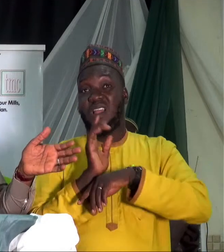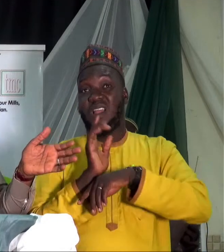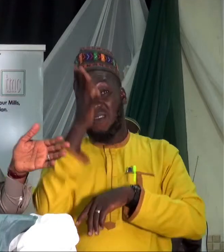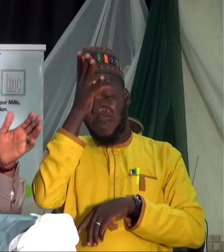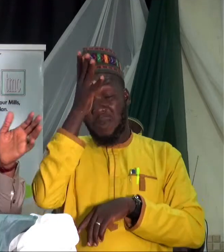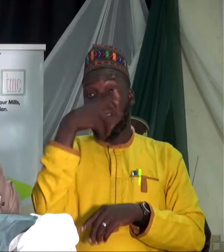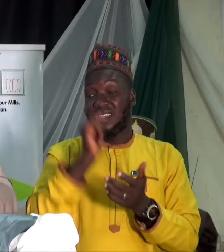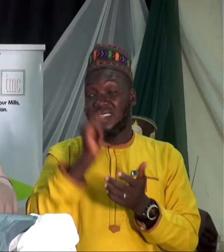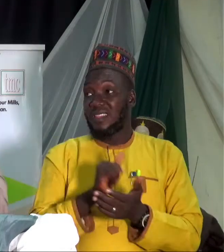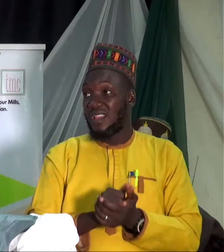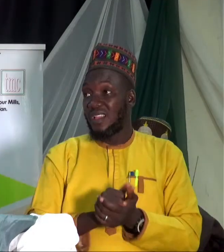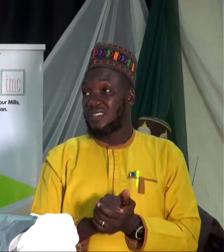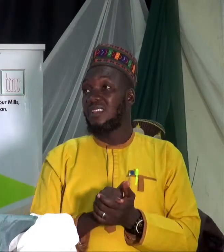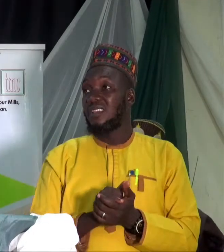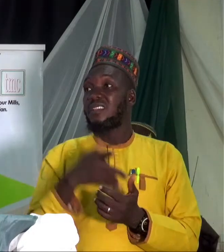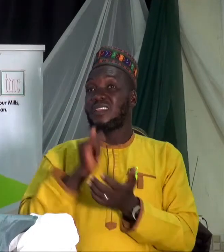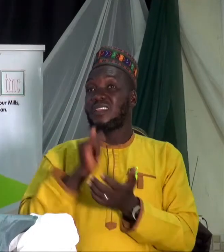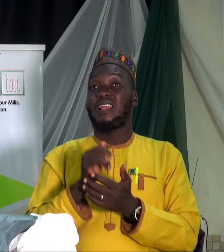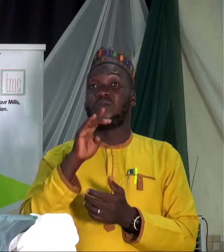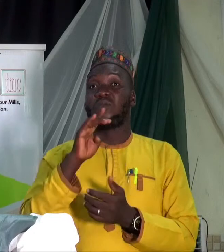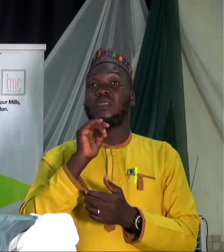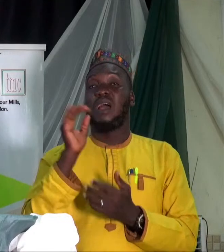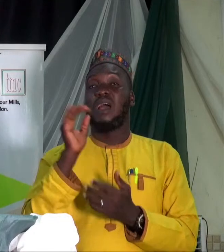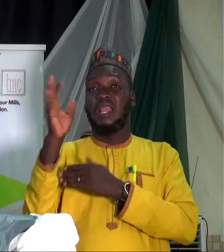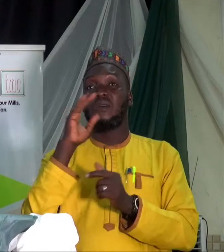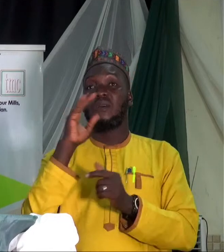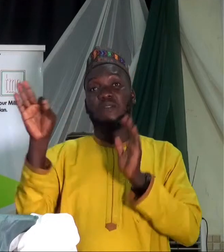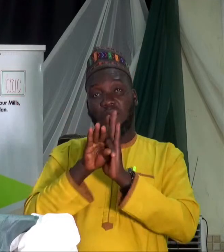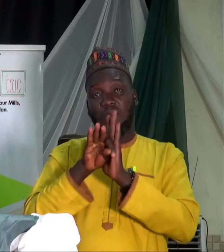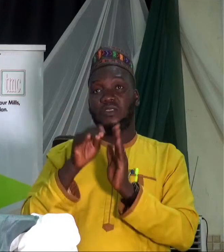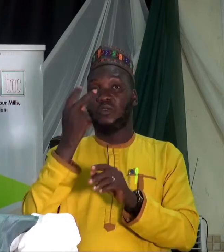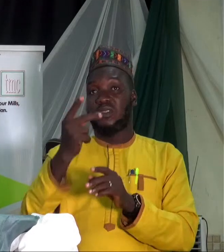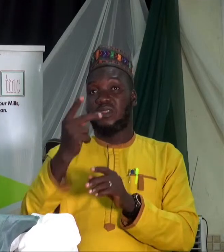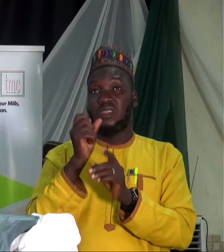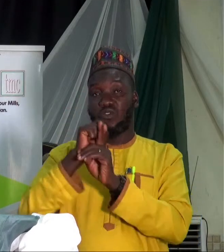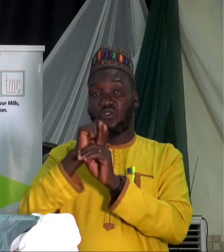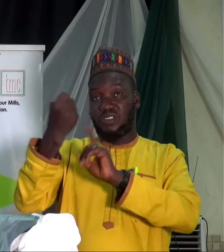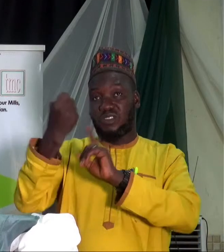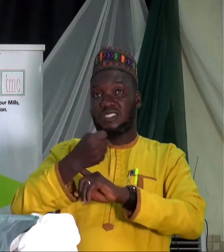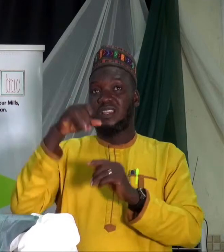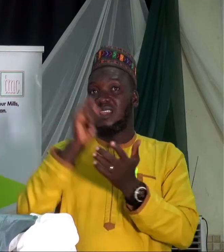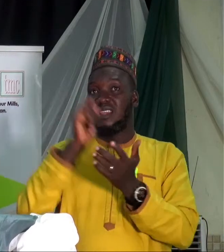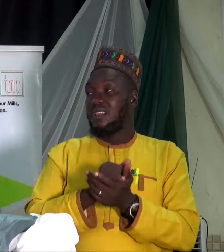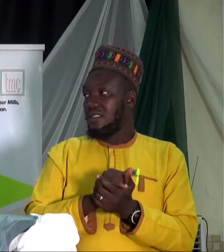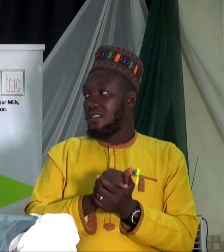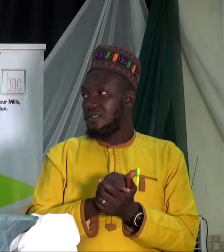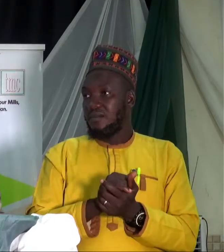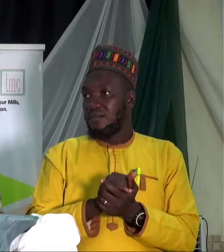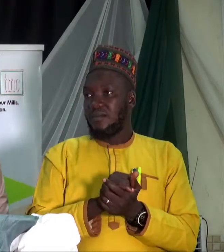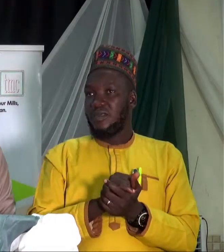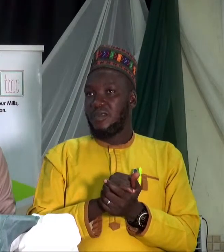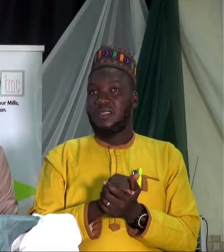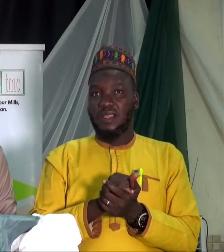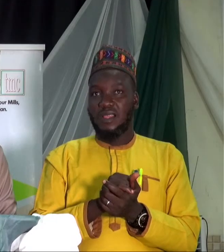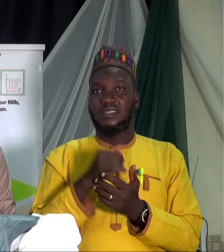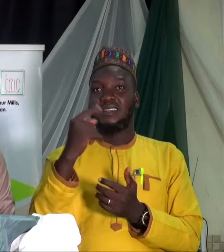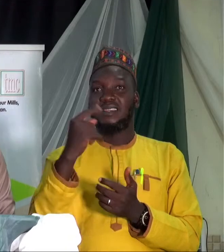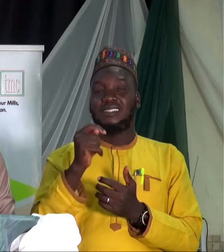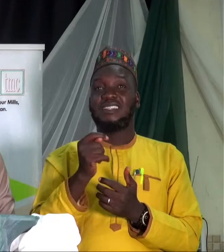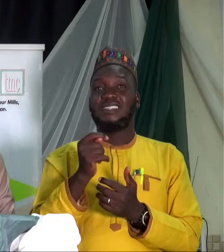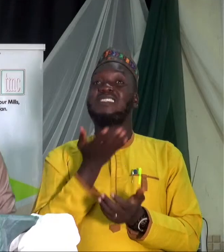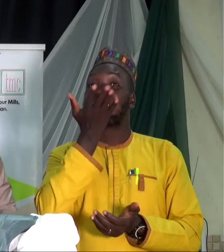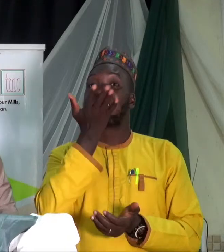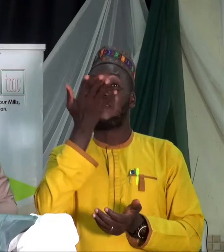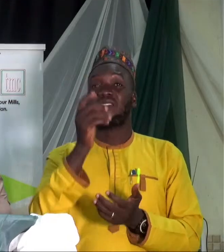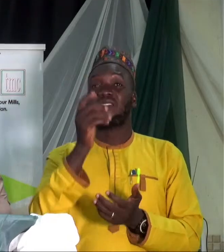wọ́n ní ọlọ́run ní járí situation tẹrù fa tí ó máa gun mọ́tò tẹrù ọlọ́run máa gun kẹ̀kẹ́ ọlọ́run